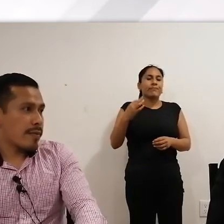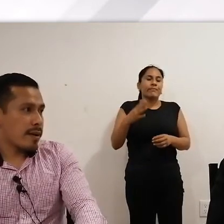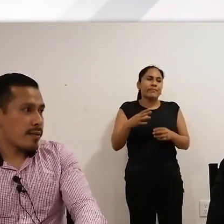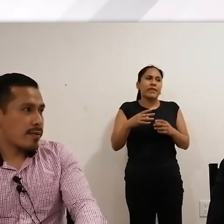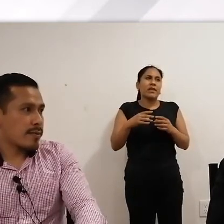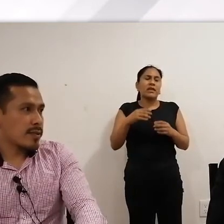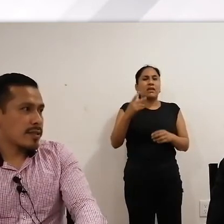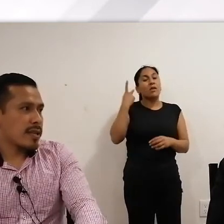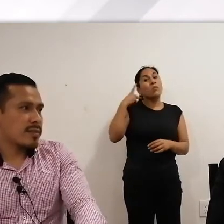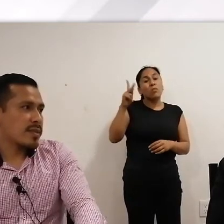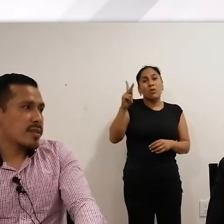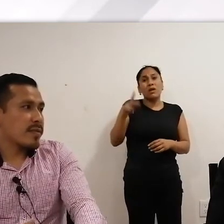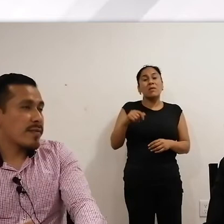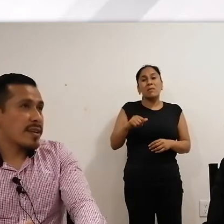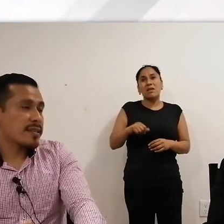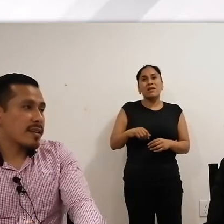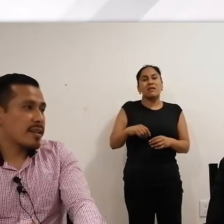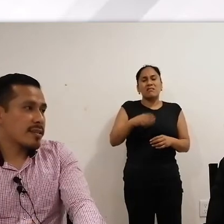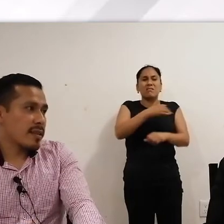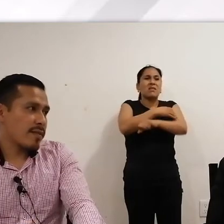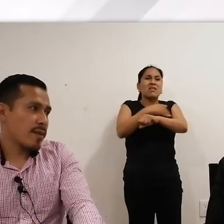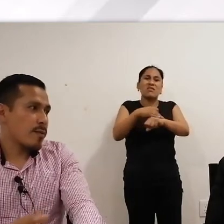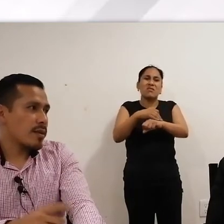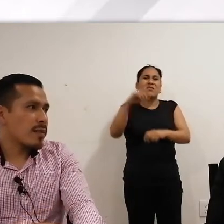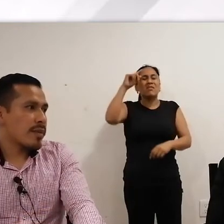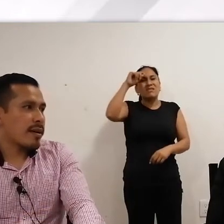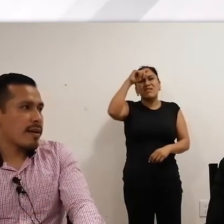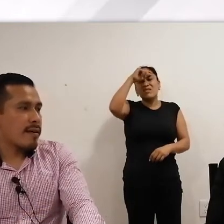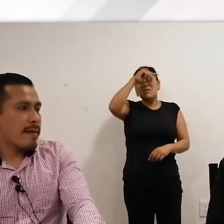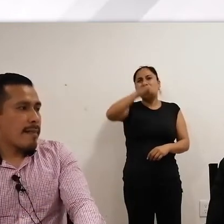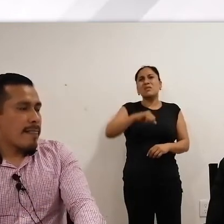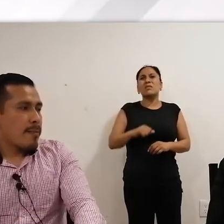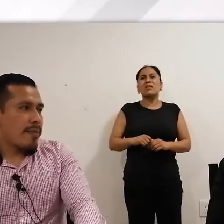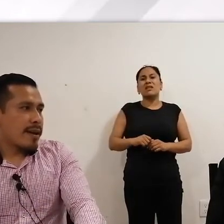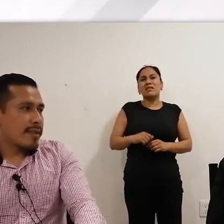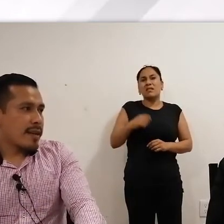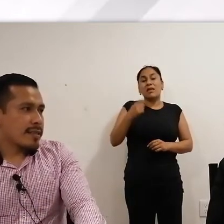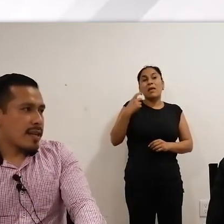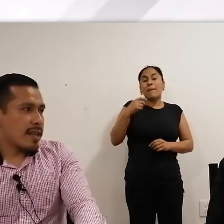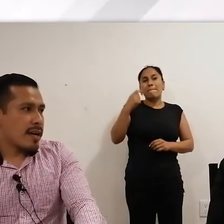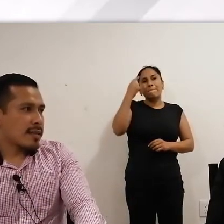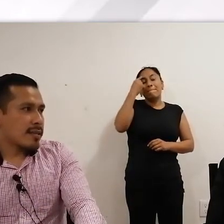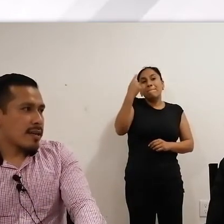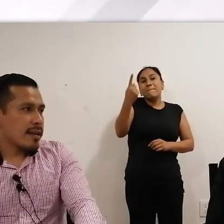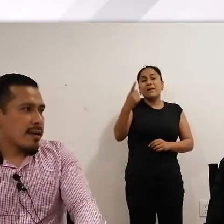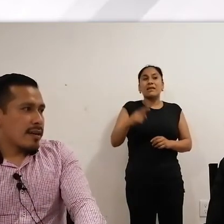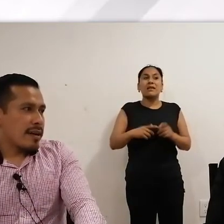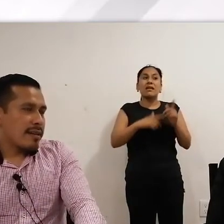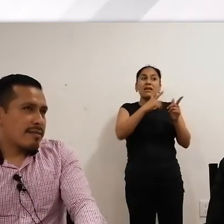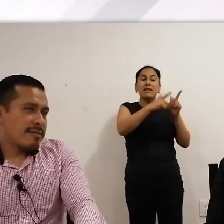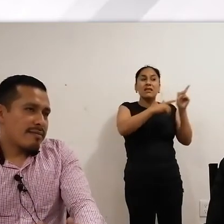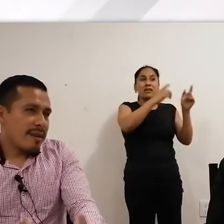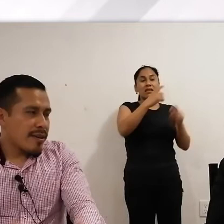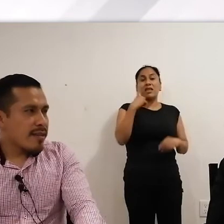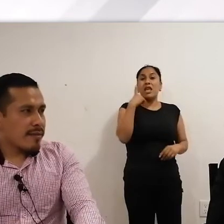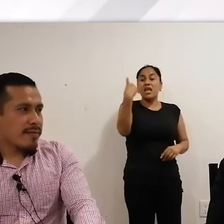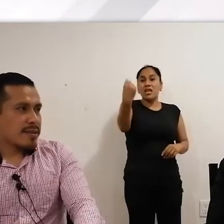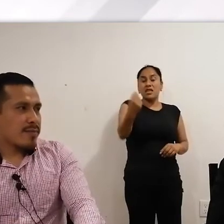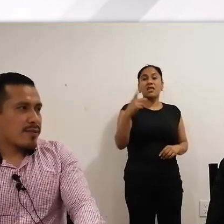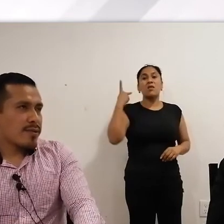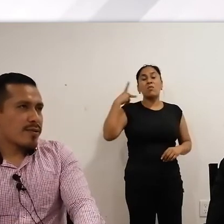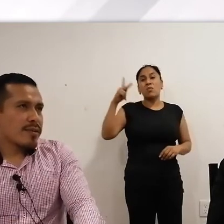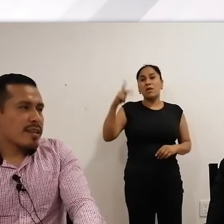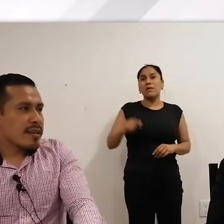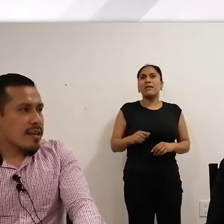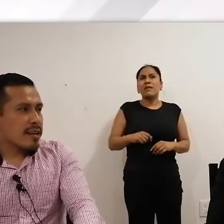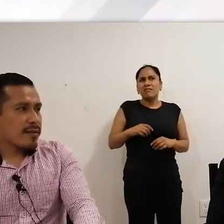en Puebla, ¿no? Entonces las mismas familias tienen esta dificultad para trasladarse. Debía de haber